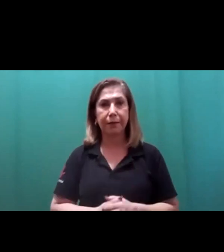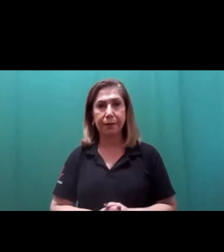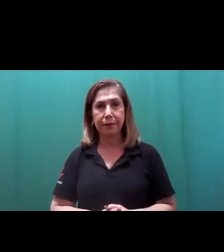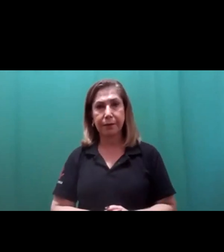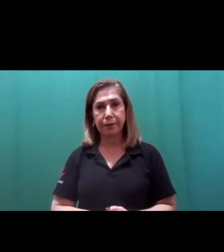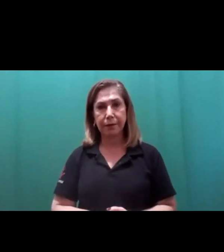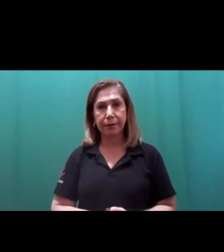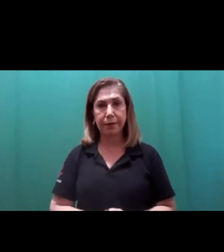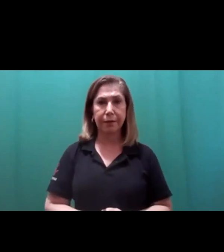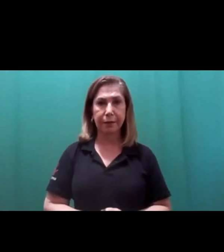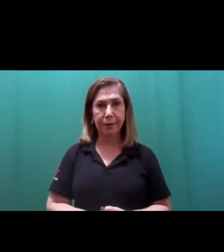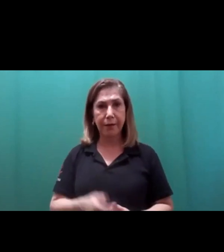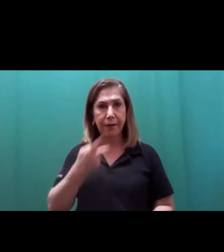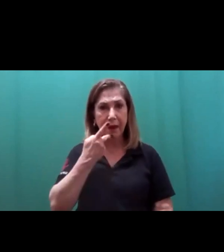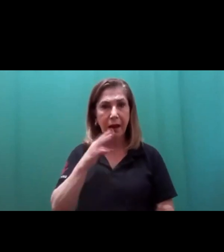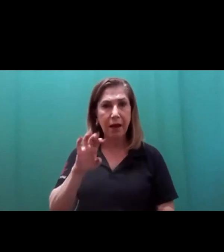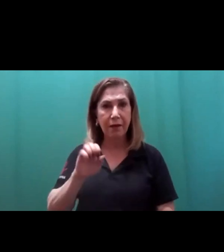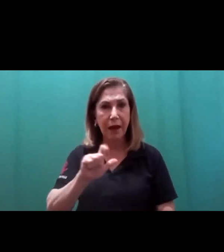Você pediu a palavra, Rafael?